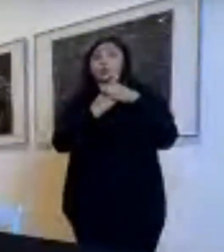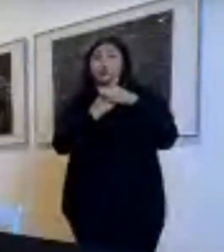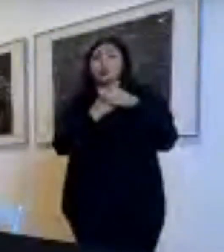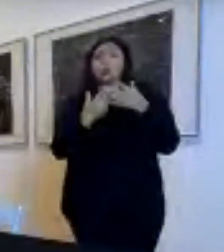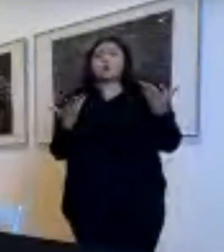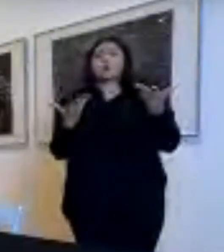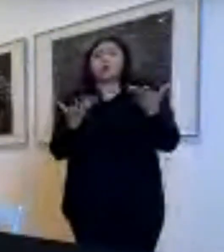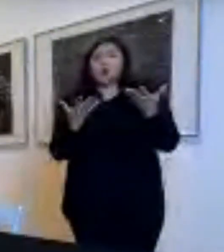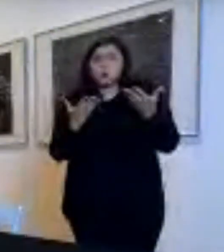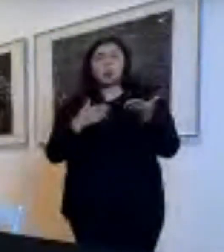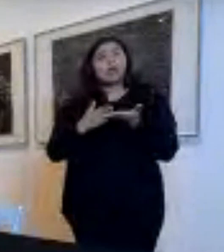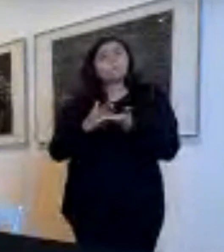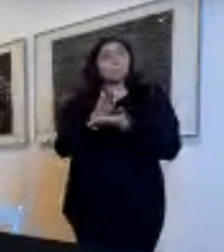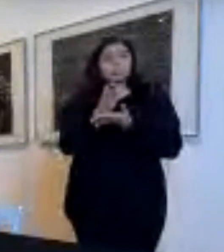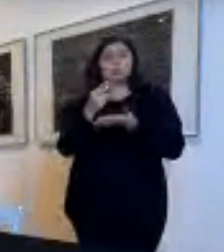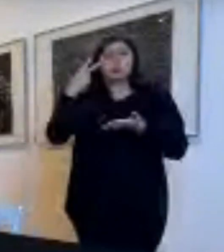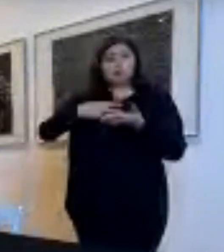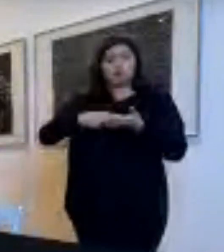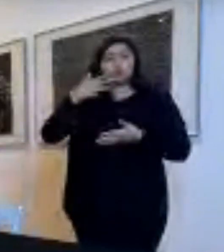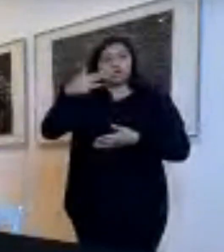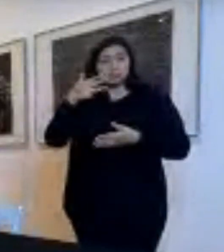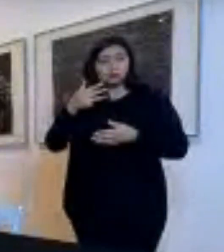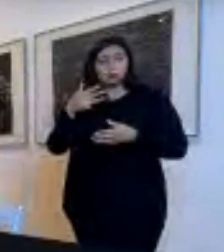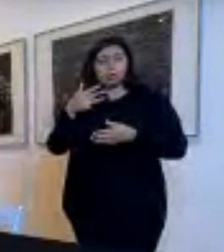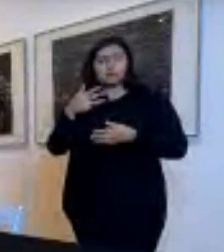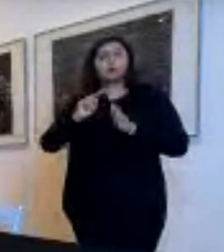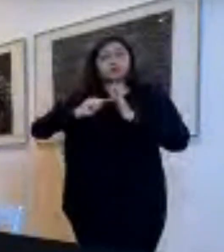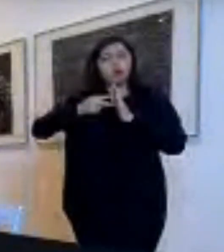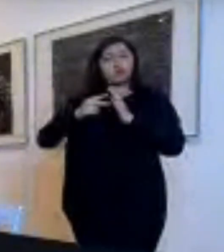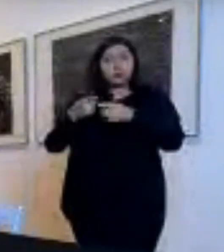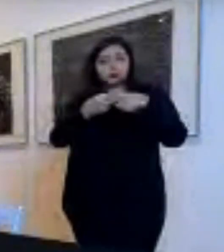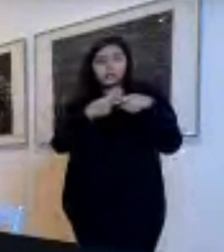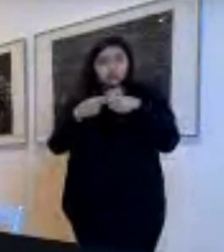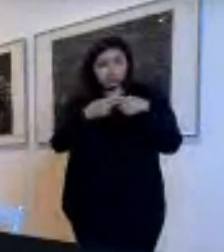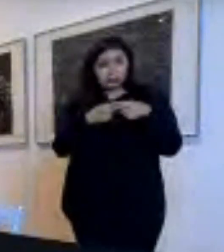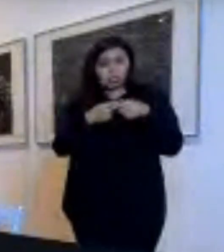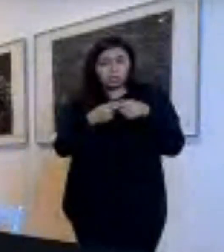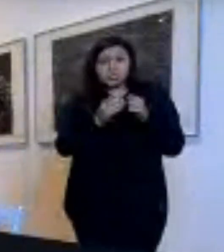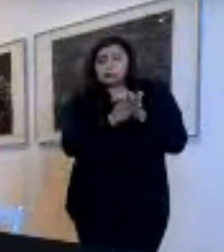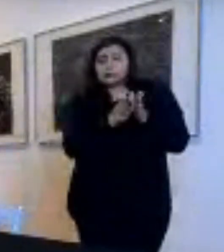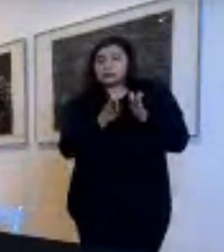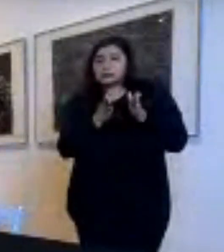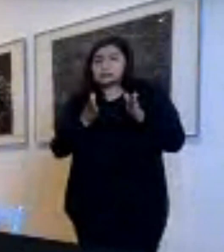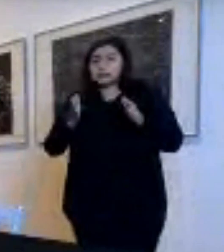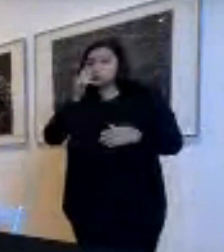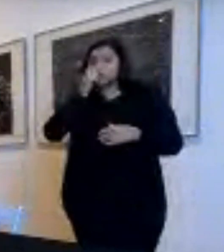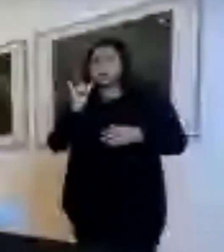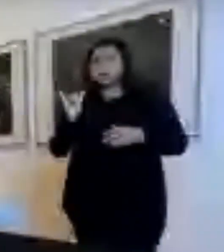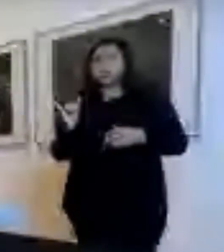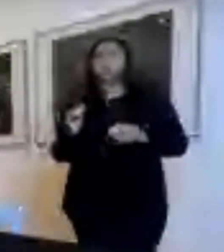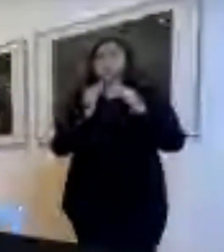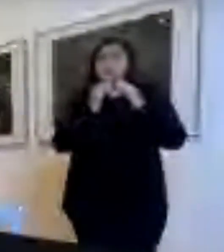del 2019 y la crisis social, que fue muy seguido con este periodo de